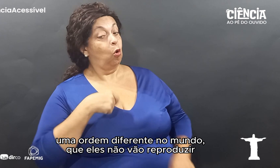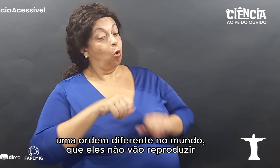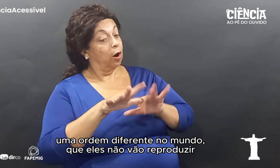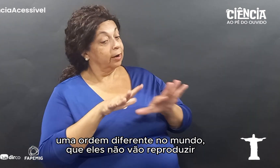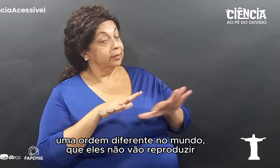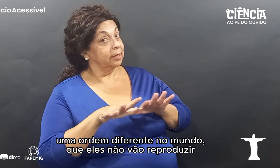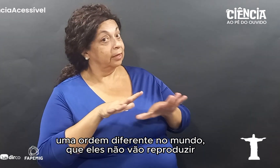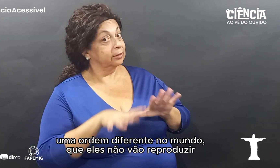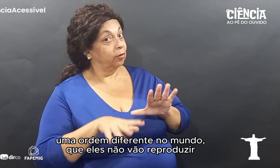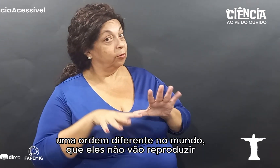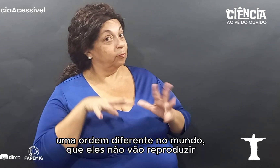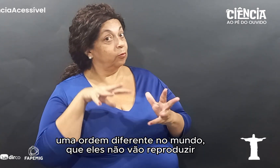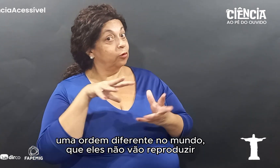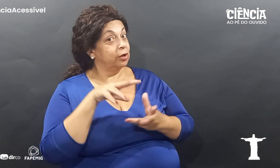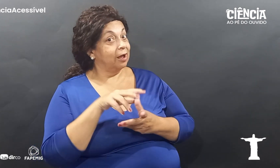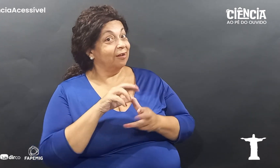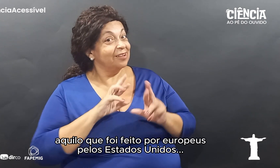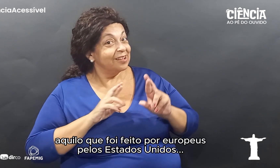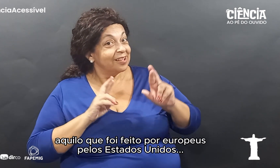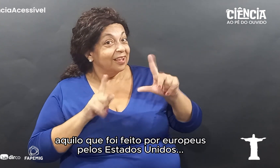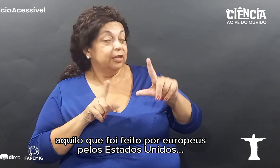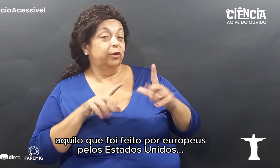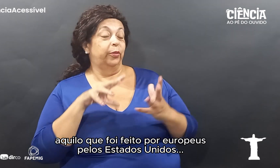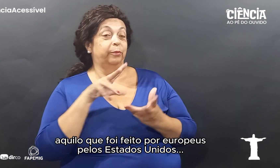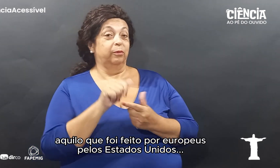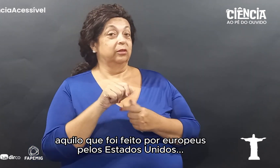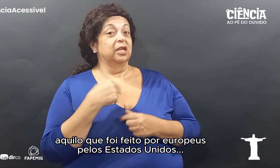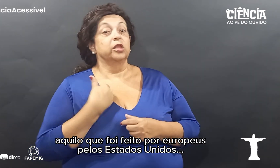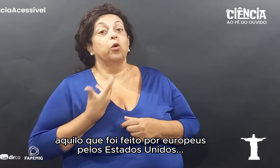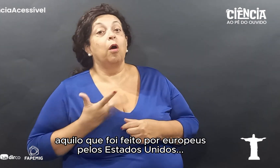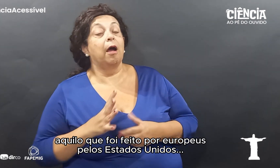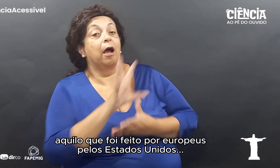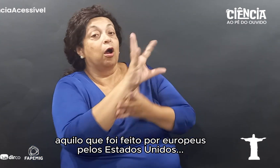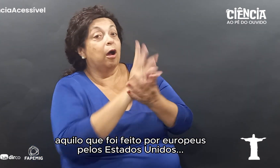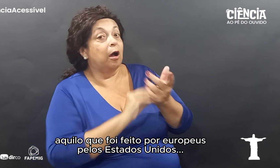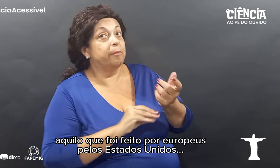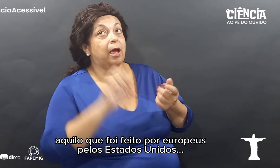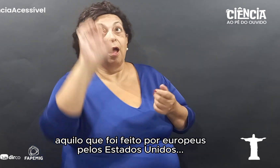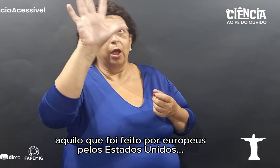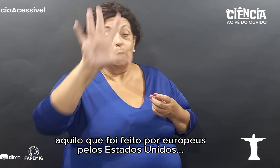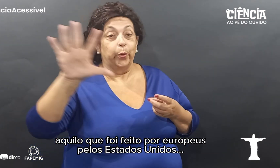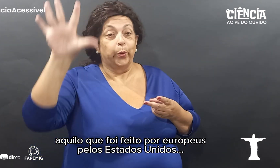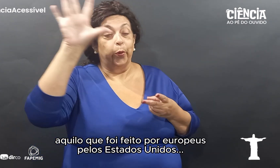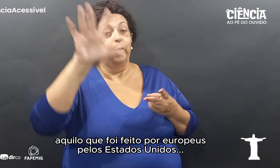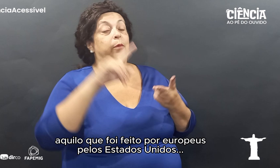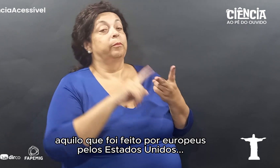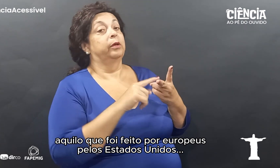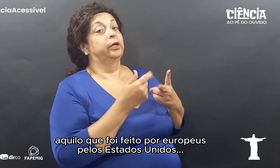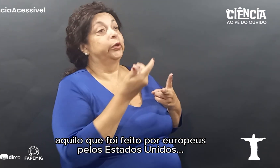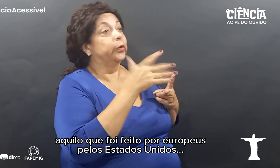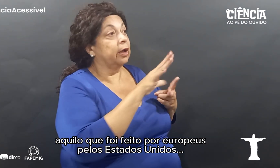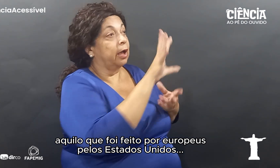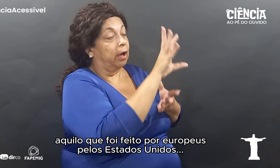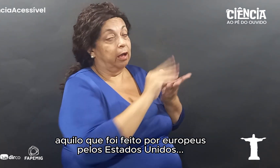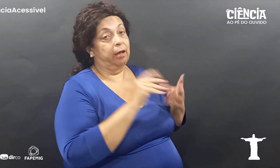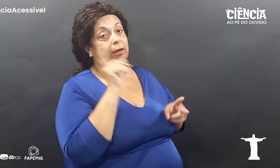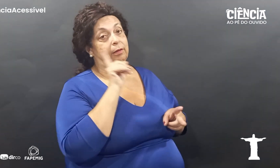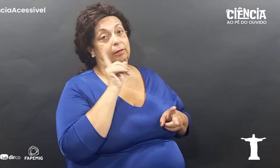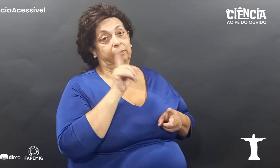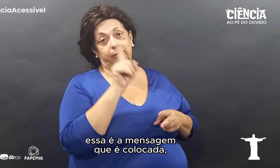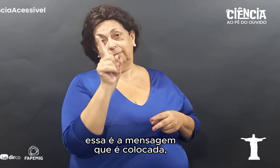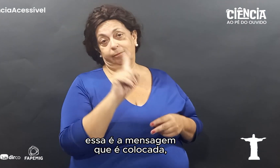diferente no mundo, que eles não vão reproduzir aquilo que foi feito por europeus, pelos Estados